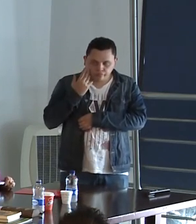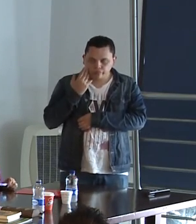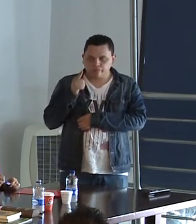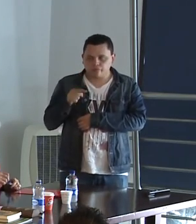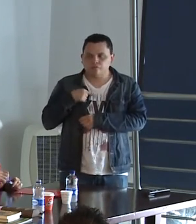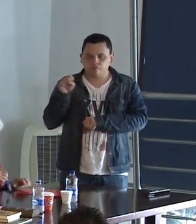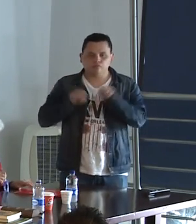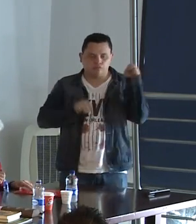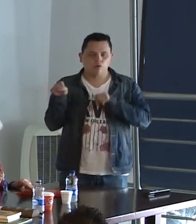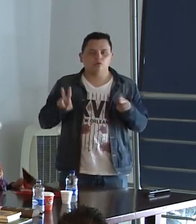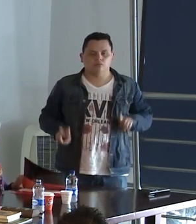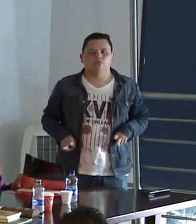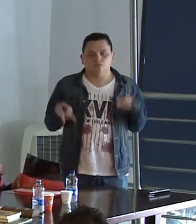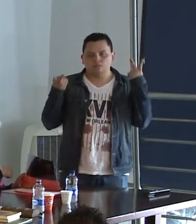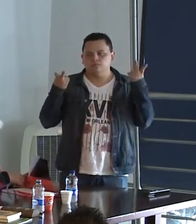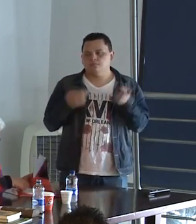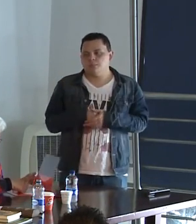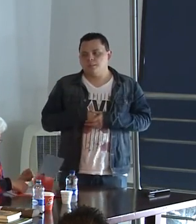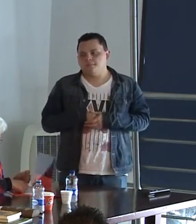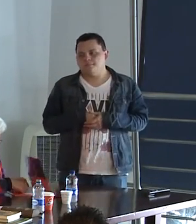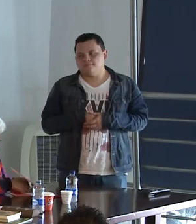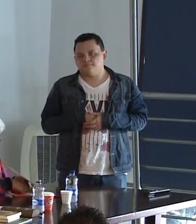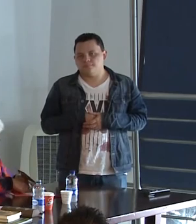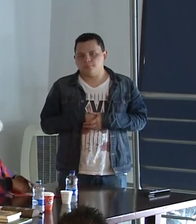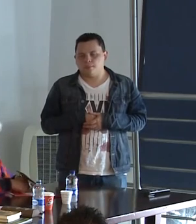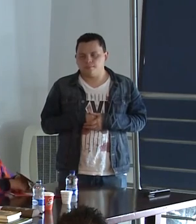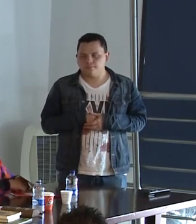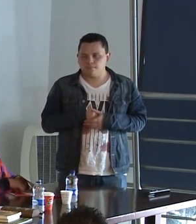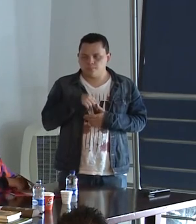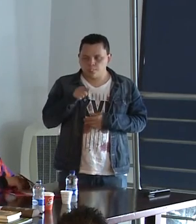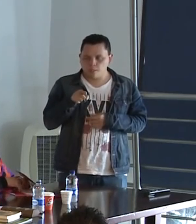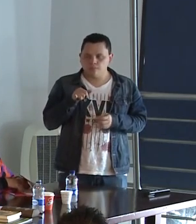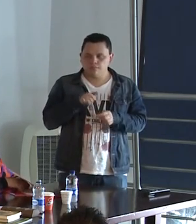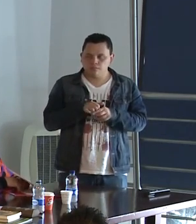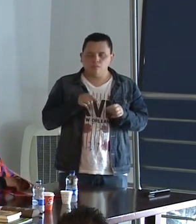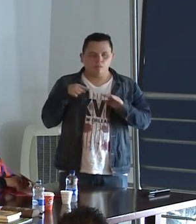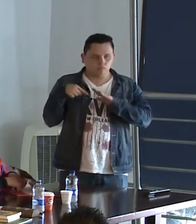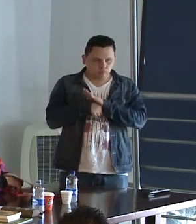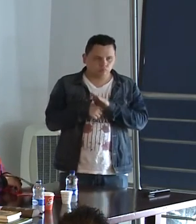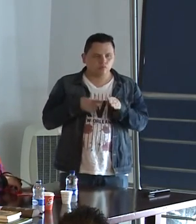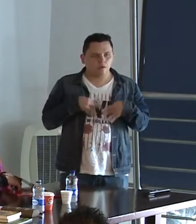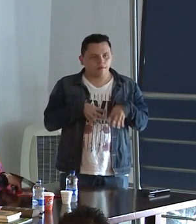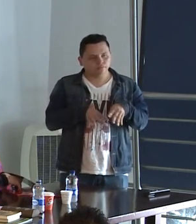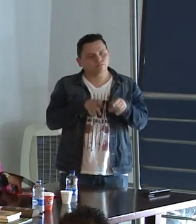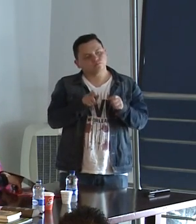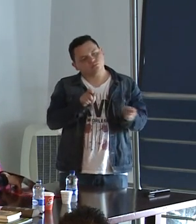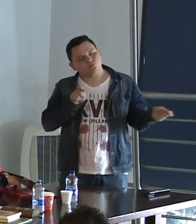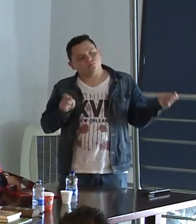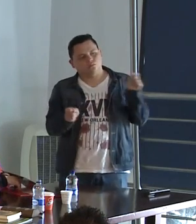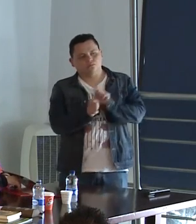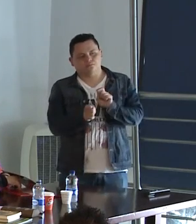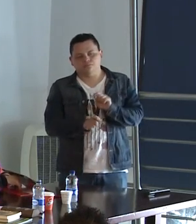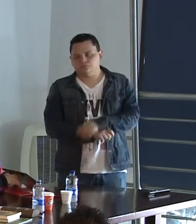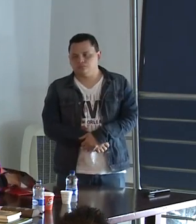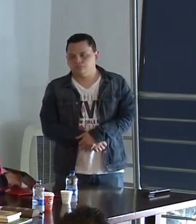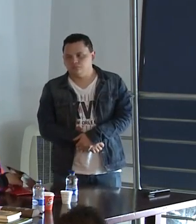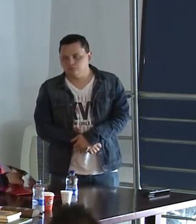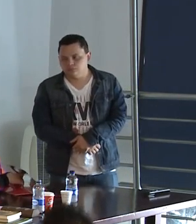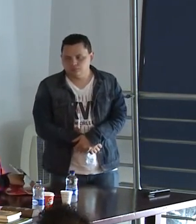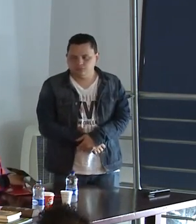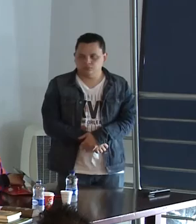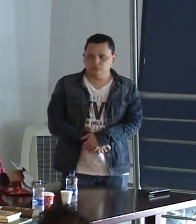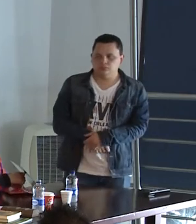una opción de vida. Aquí hay una militancia profunda por la transformación, por